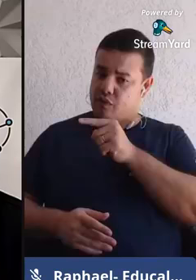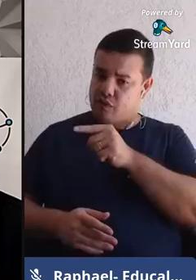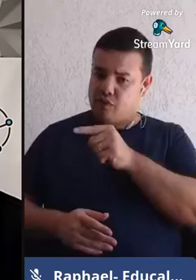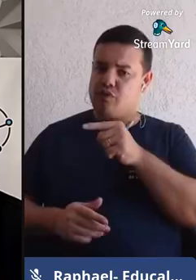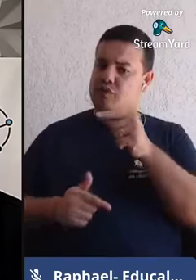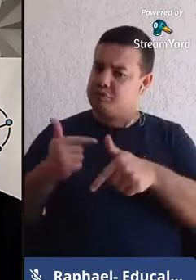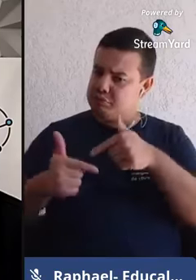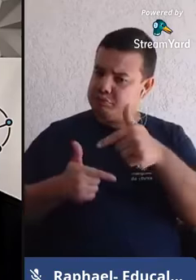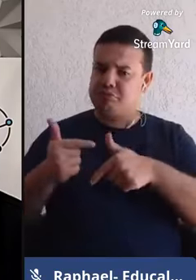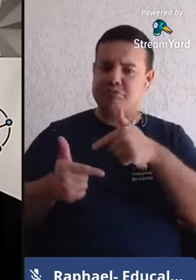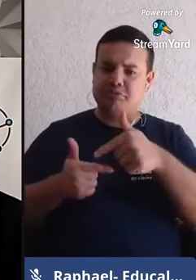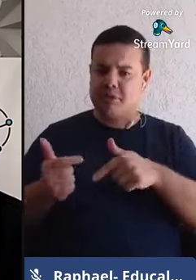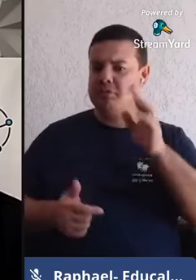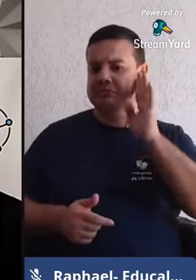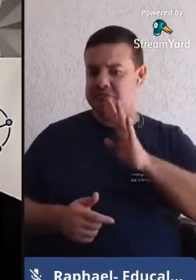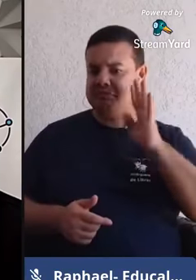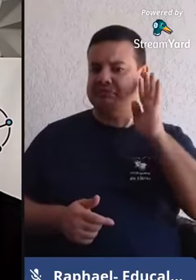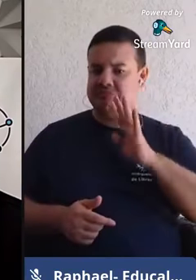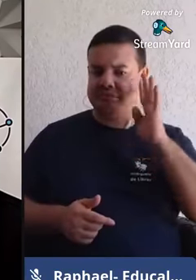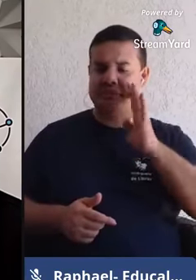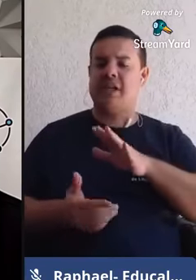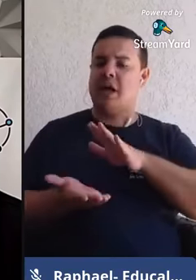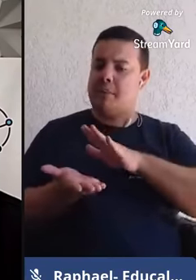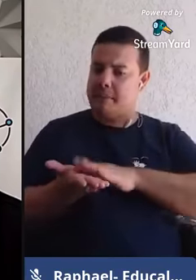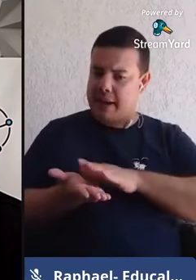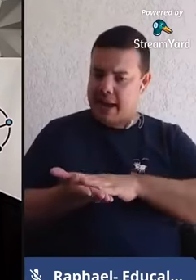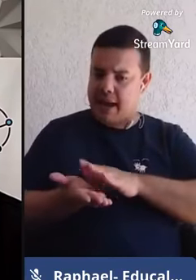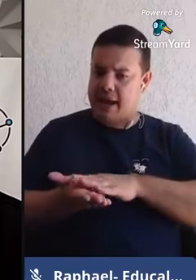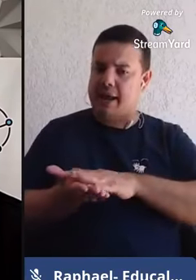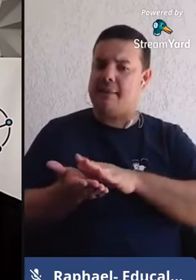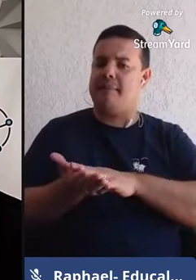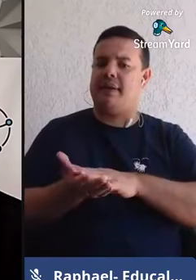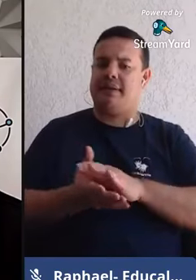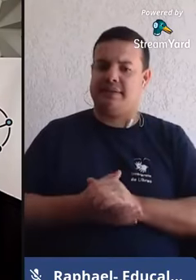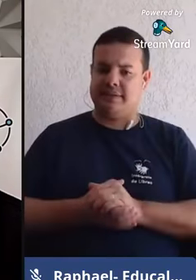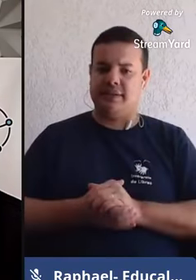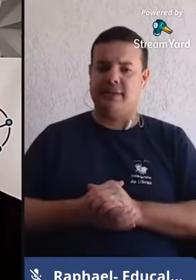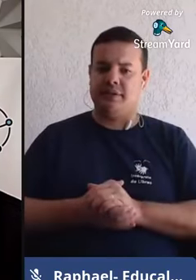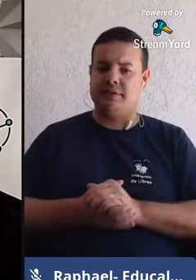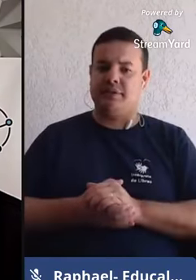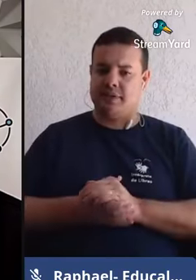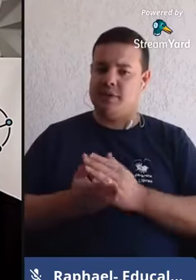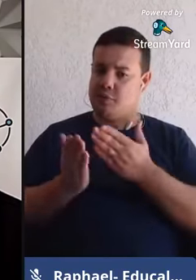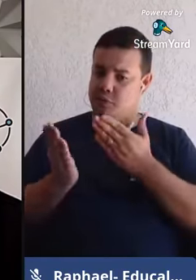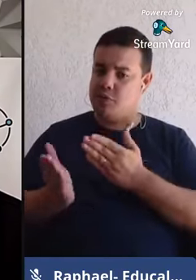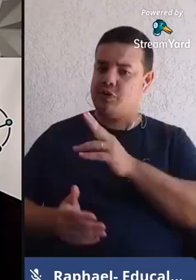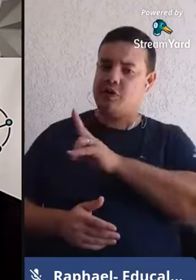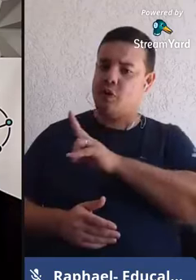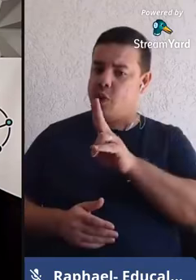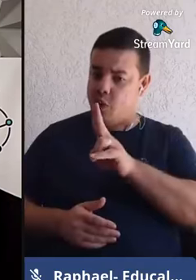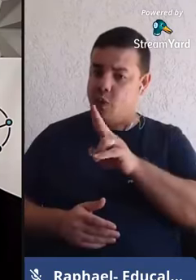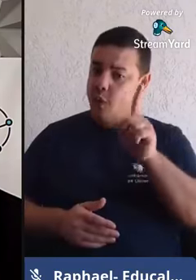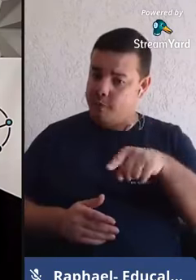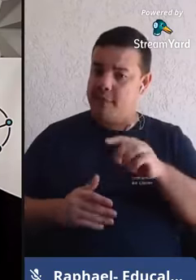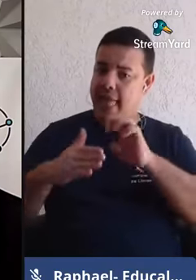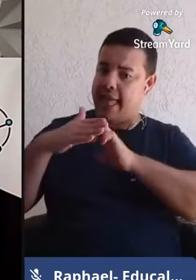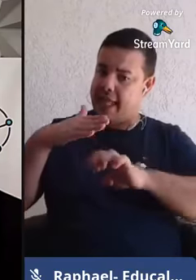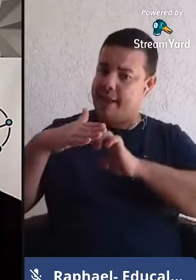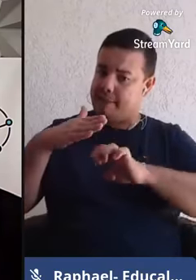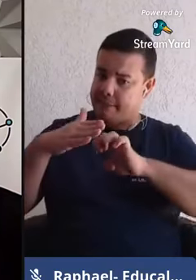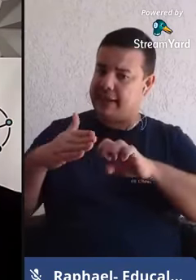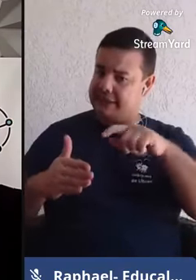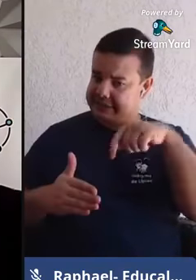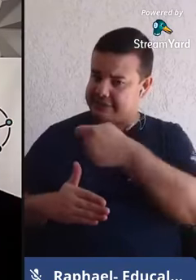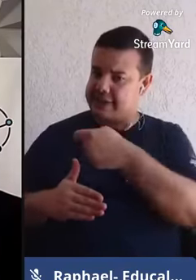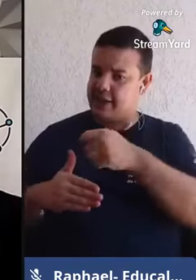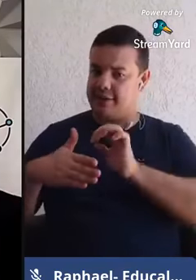muito legal, parabéns. Né? Você, o seu nome é empreender. Quer dizer, você tem uma